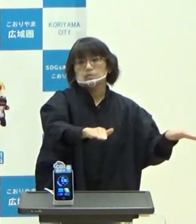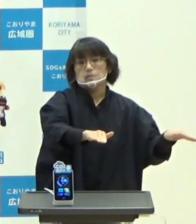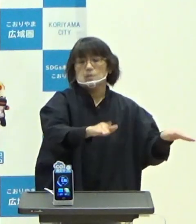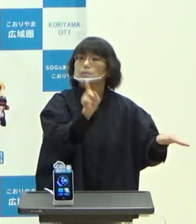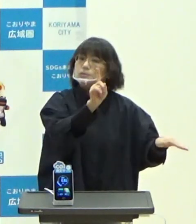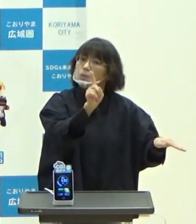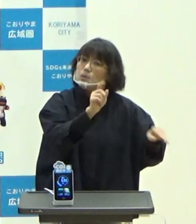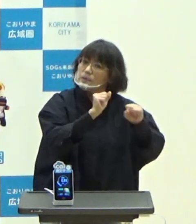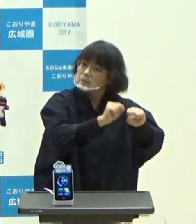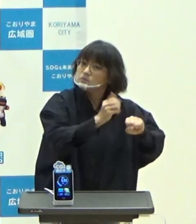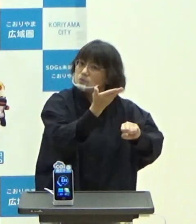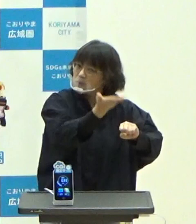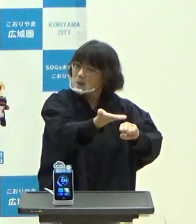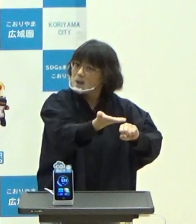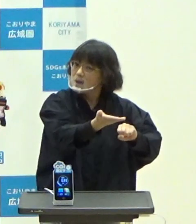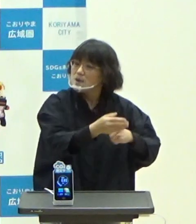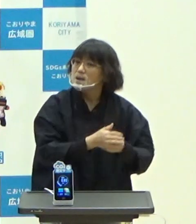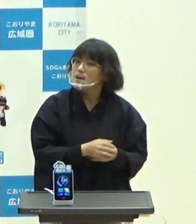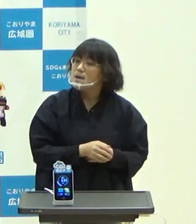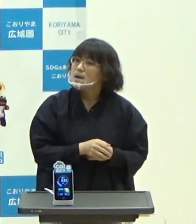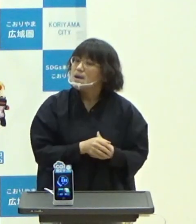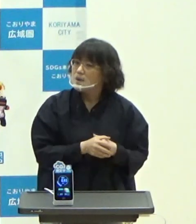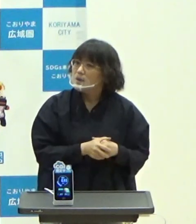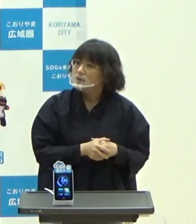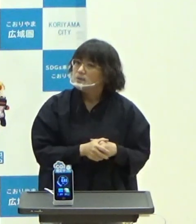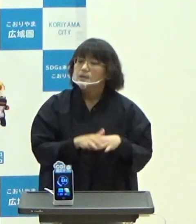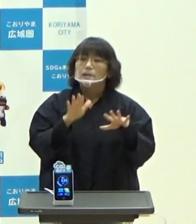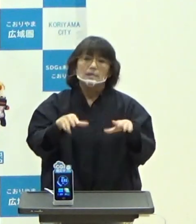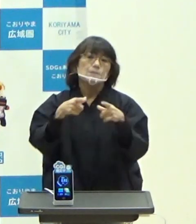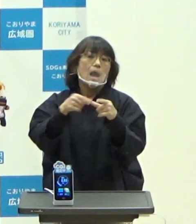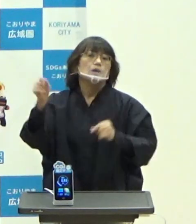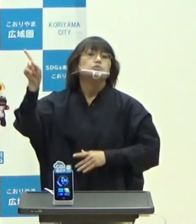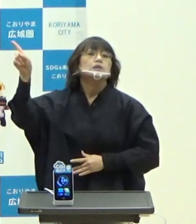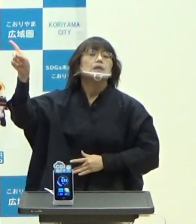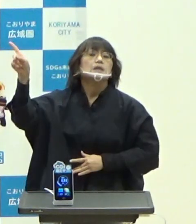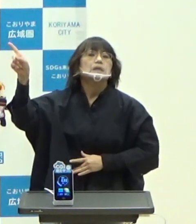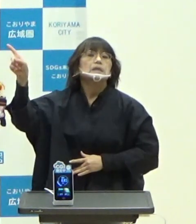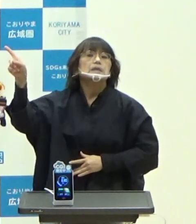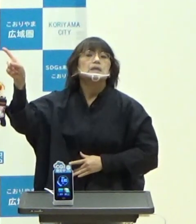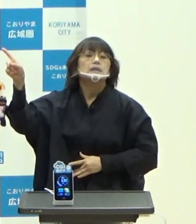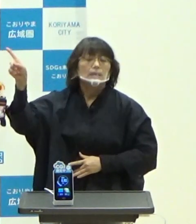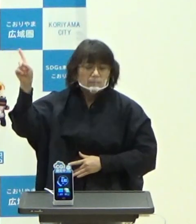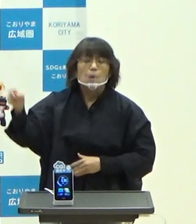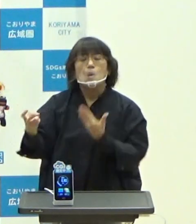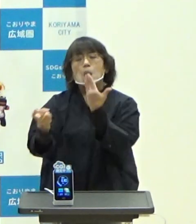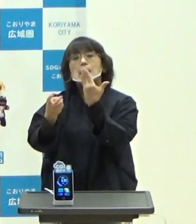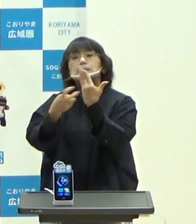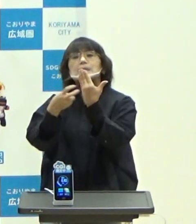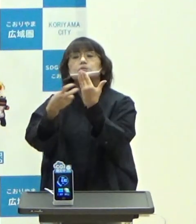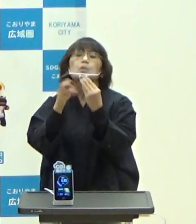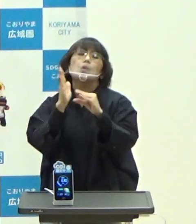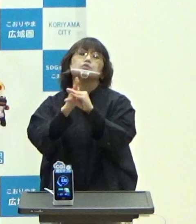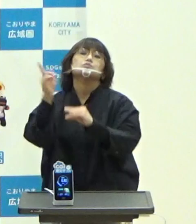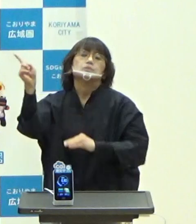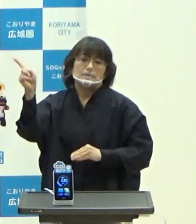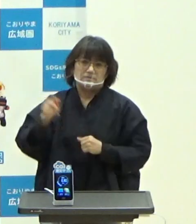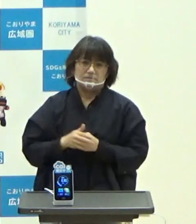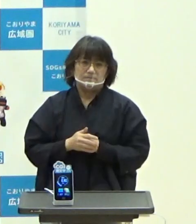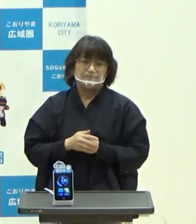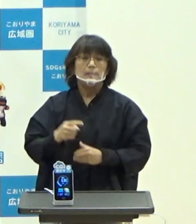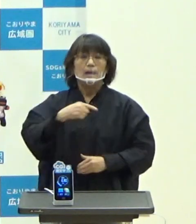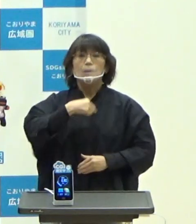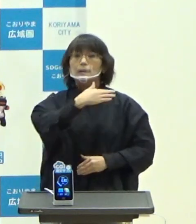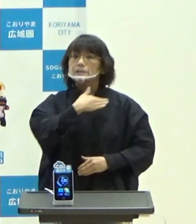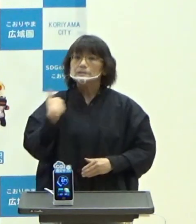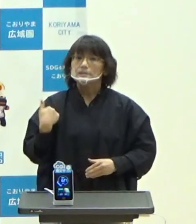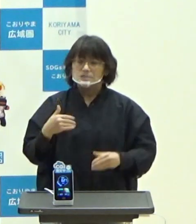かについては、今、国でもですね、方針、検討中と聞いておりますので、我々もい